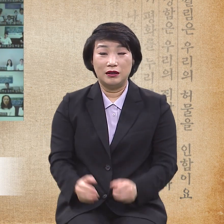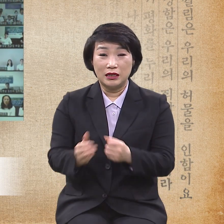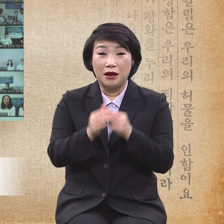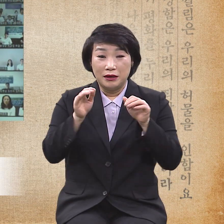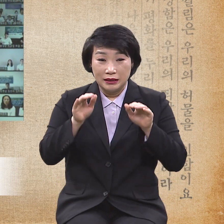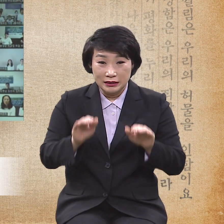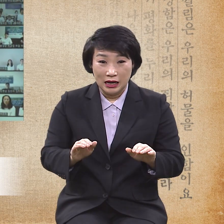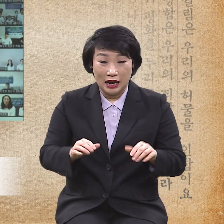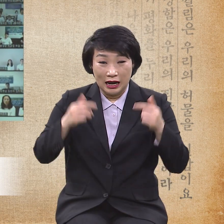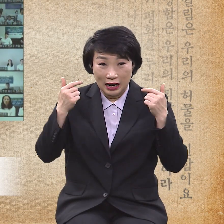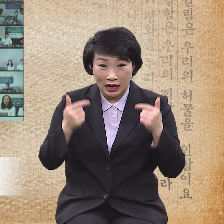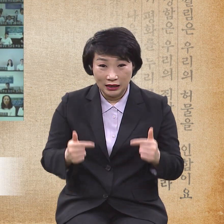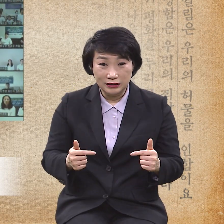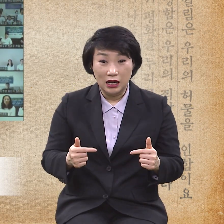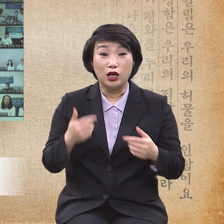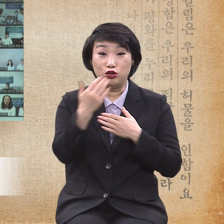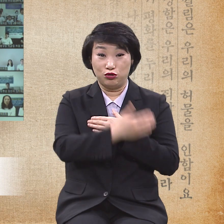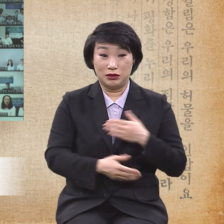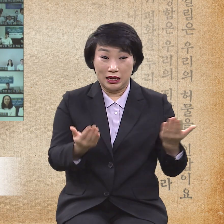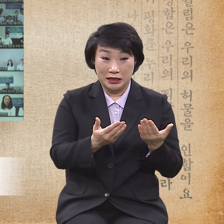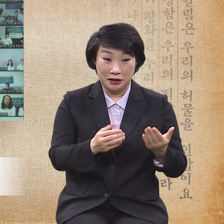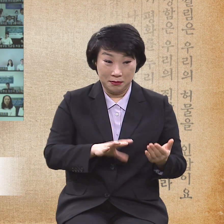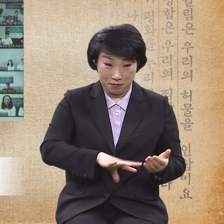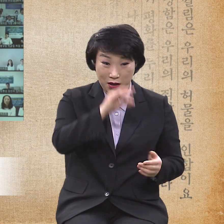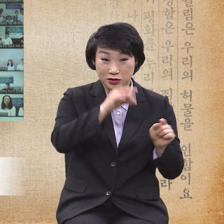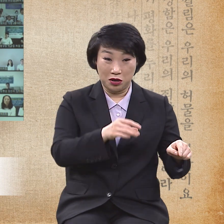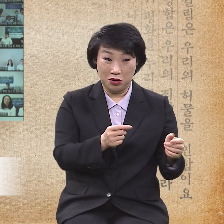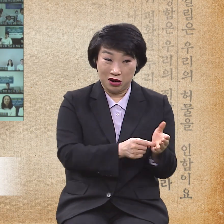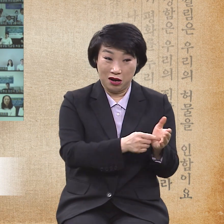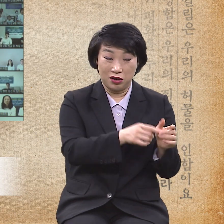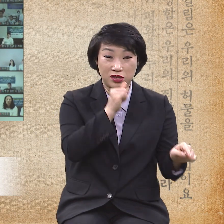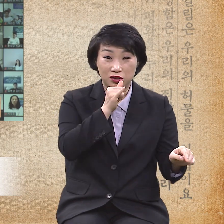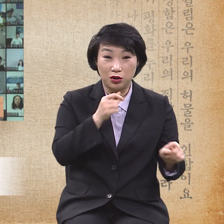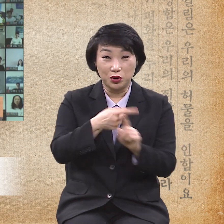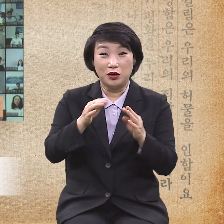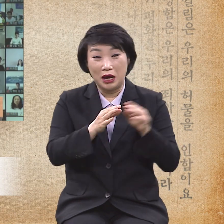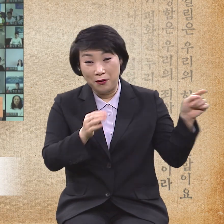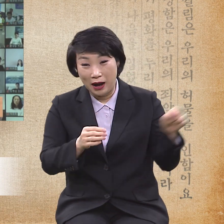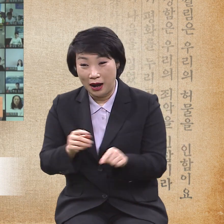그래서 항상 여기 것이 우선해. 교회 와서도 그러잖아요.